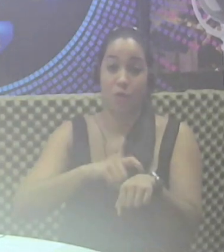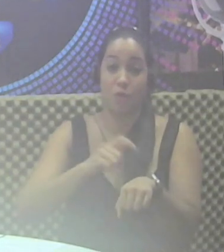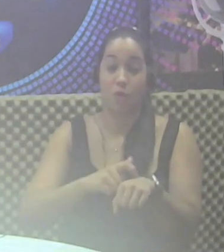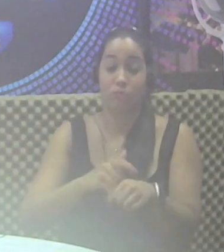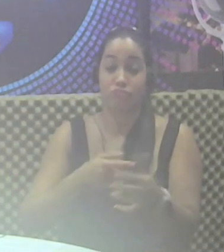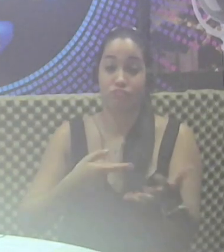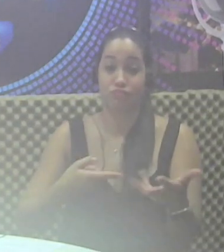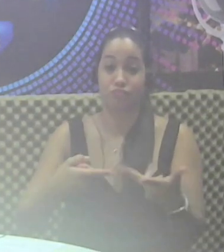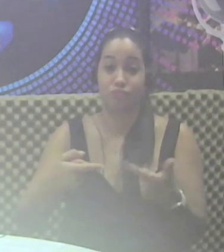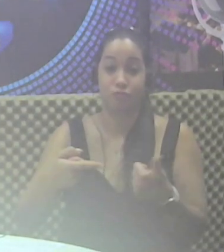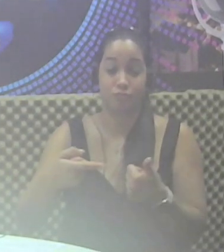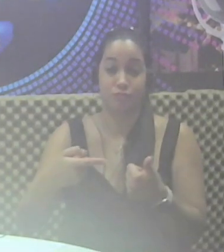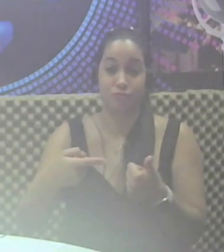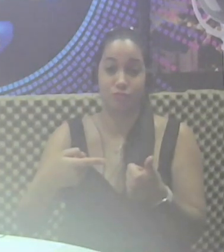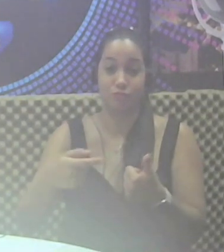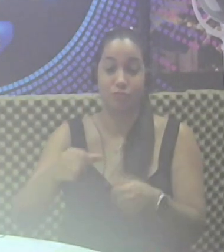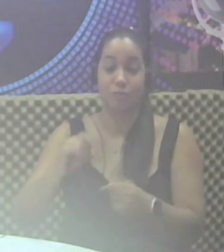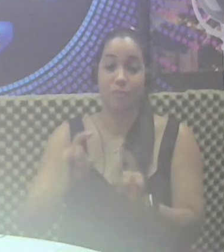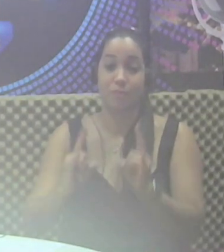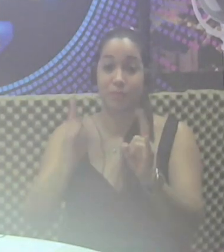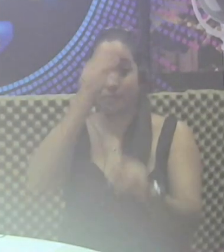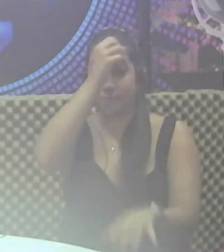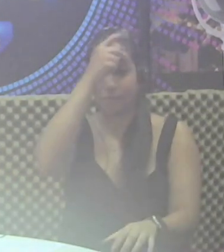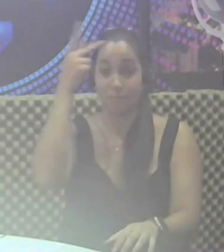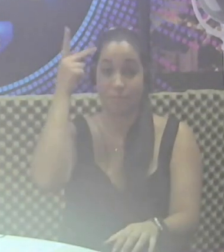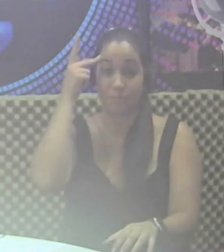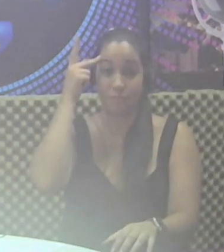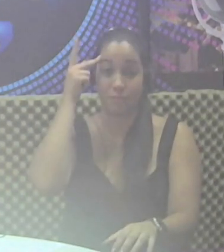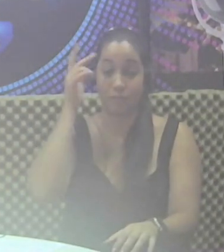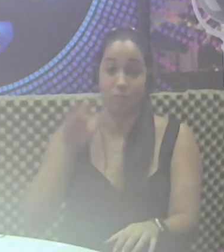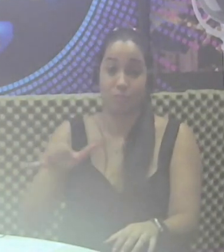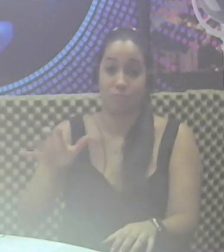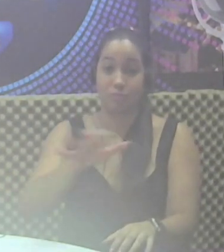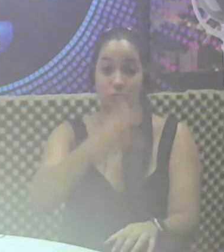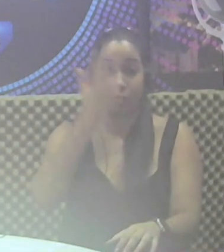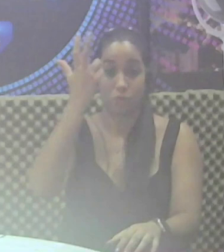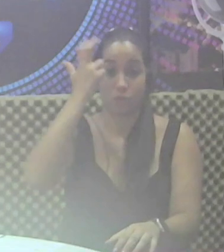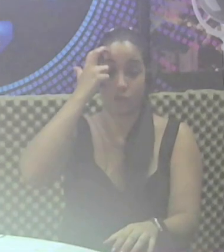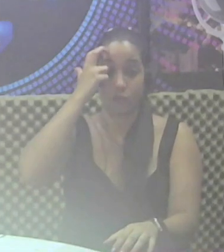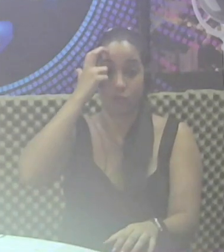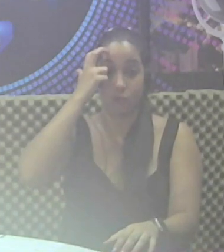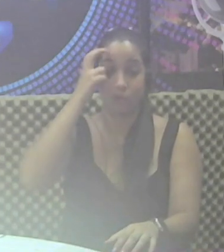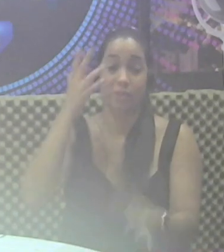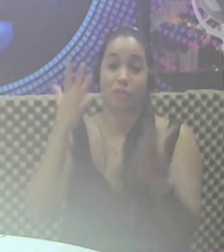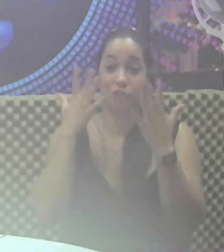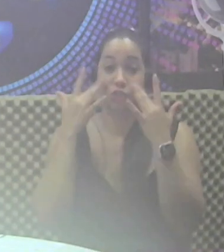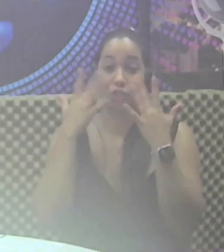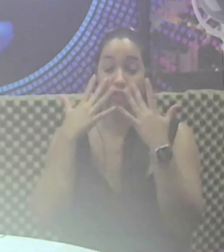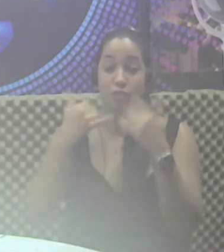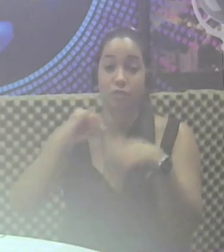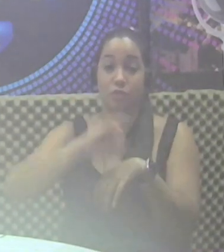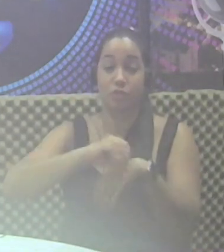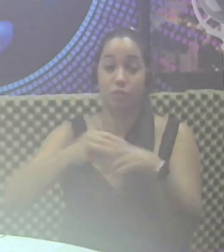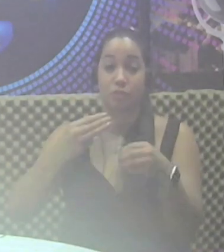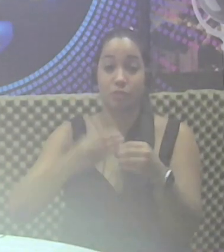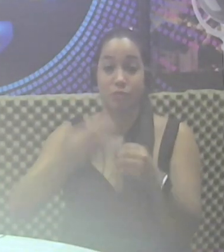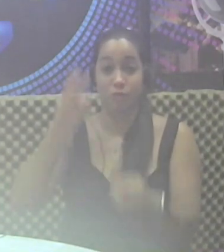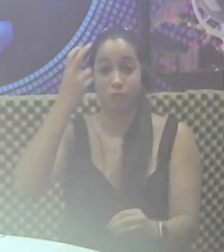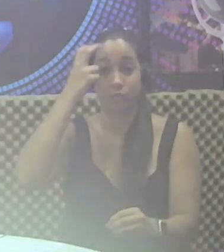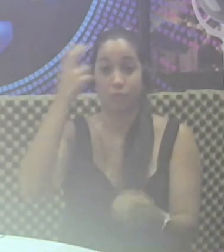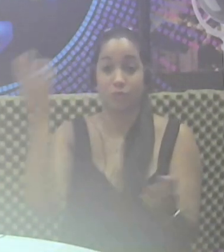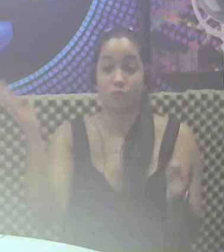diversos serviços. O Centro Administrativo Municipal e os espaços culturais, como teatro e Centro Municipal de Cultura,